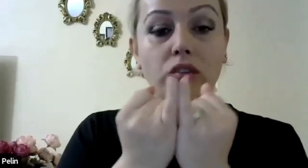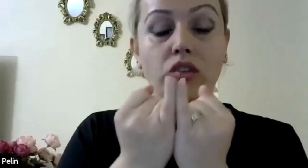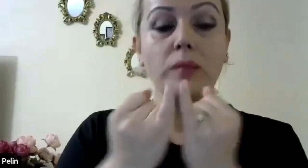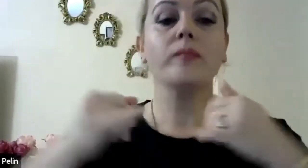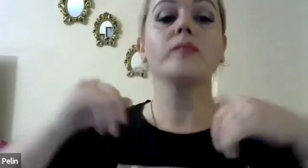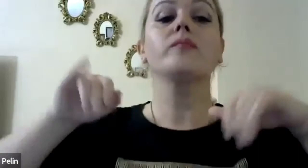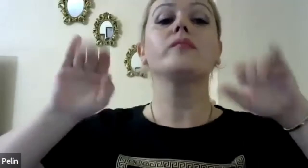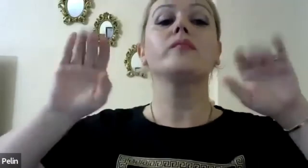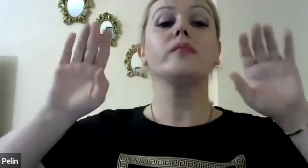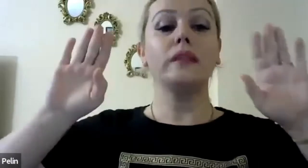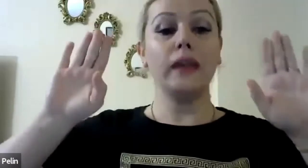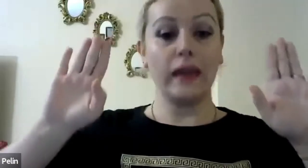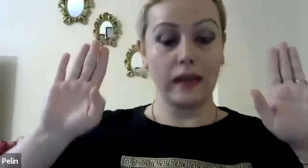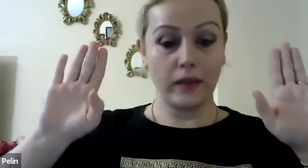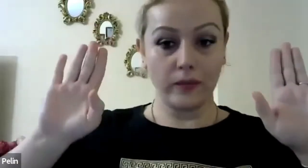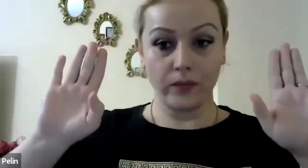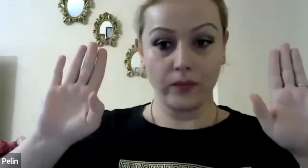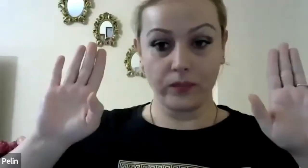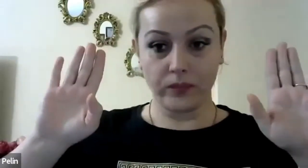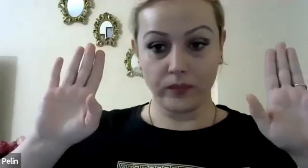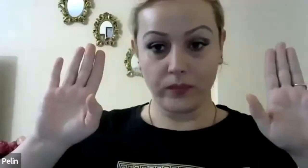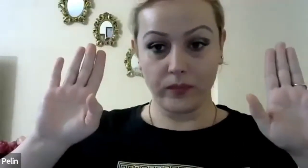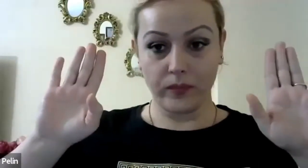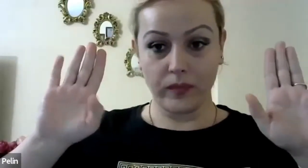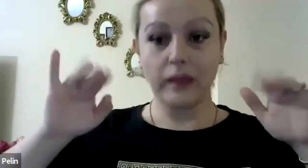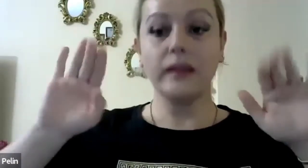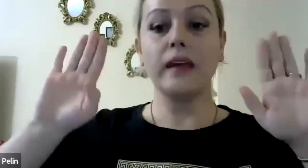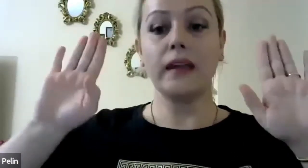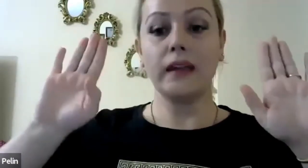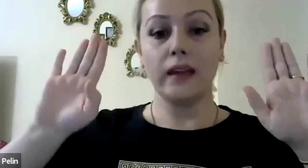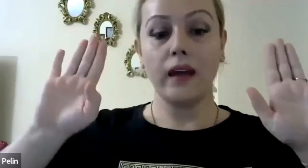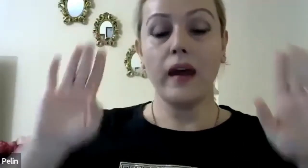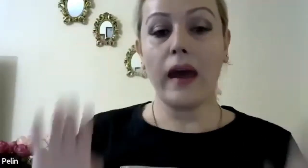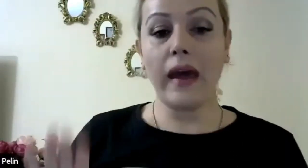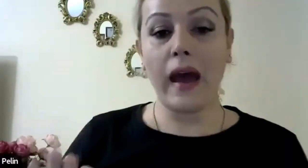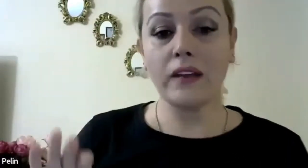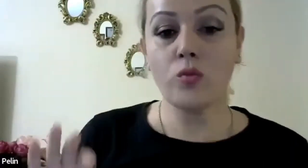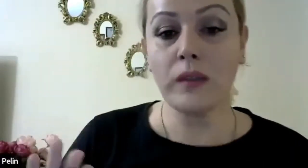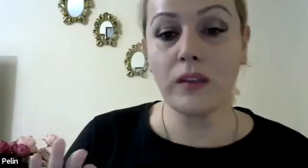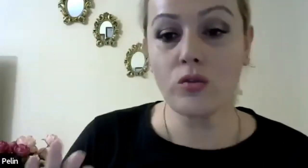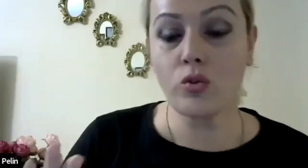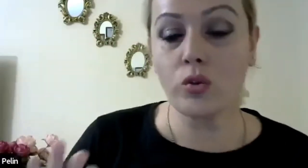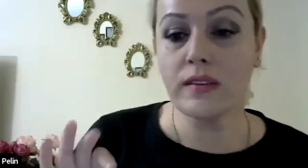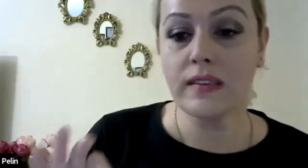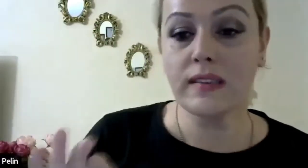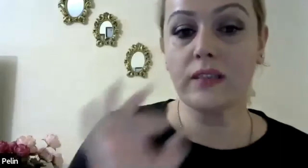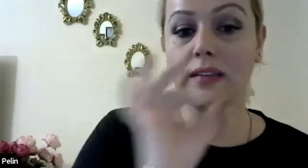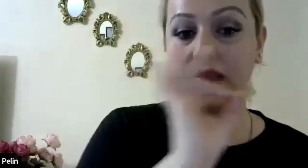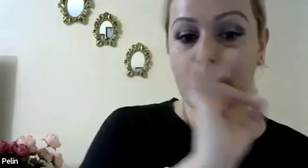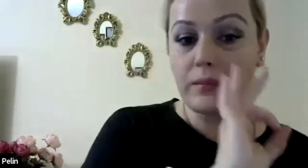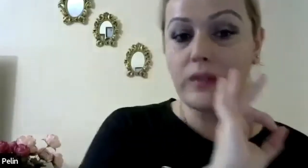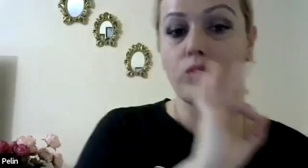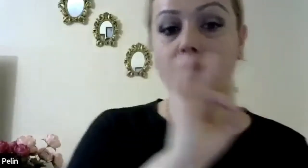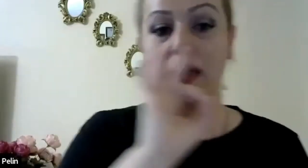kardeşim değil. Değil. Eğer cümlenin sonu sızla ve sizle bitiyorsa